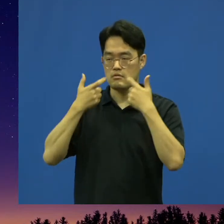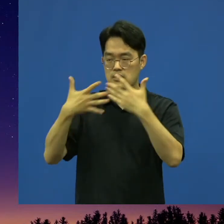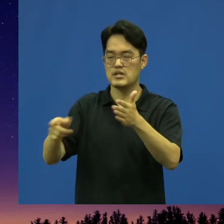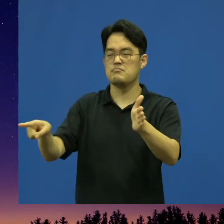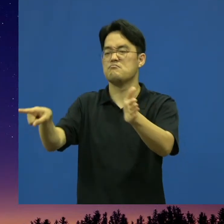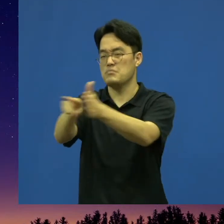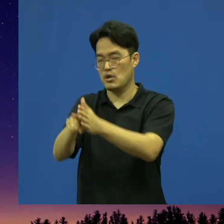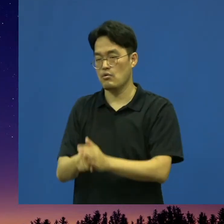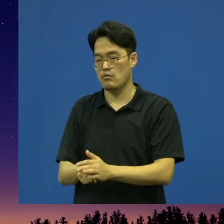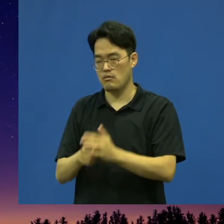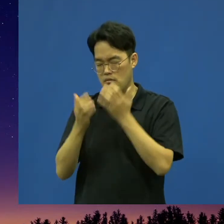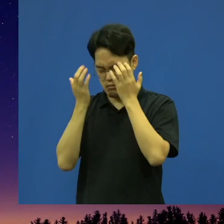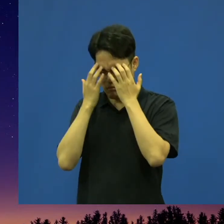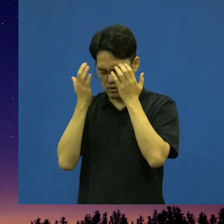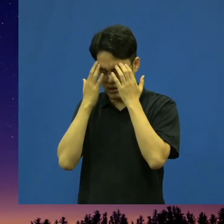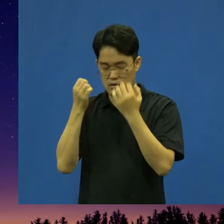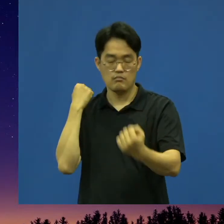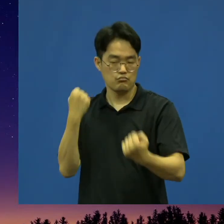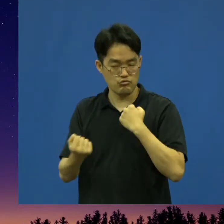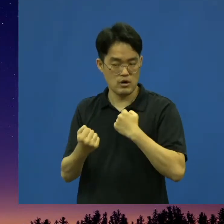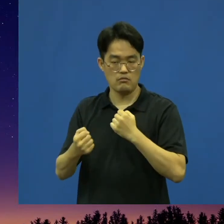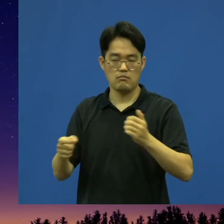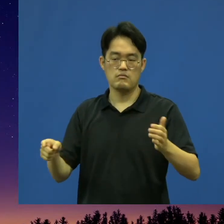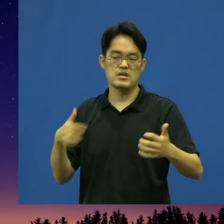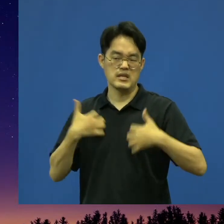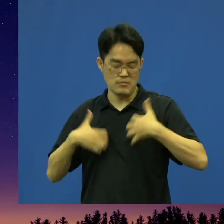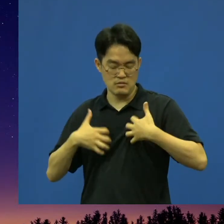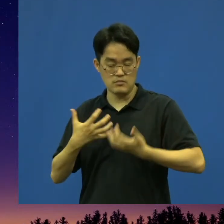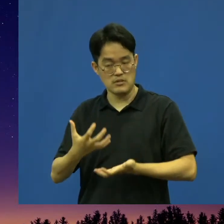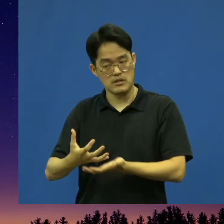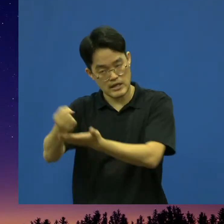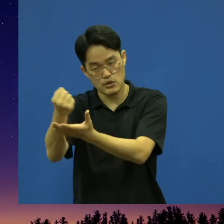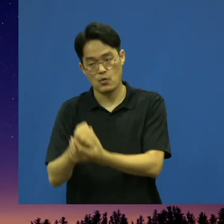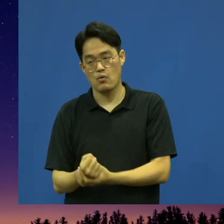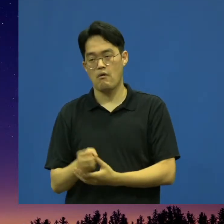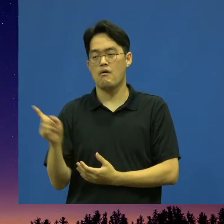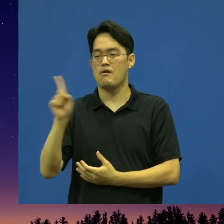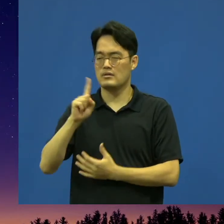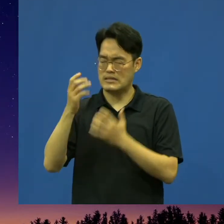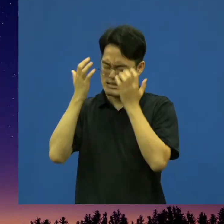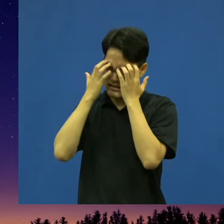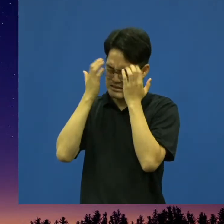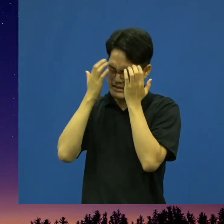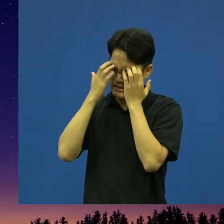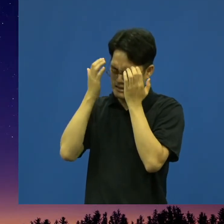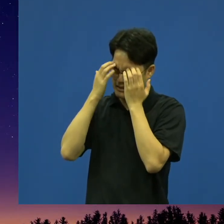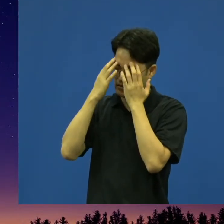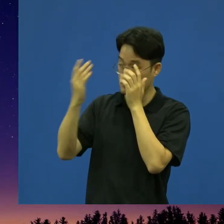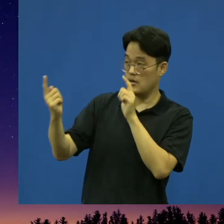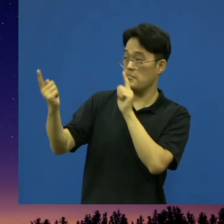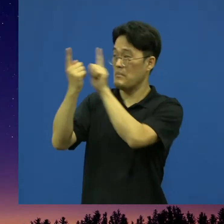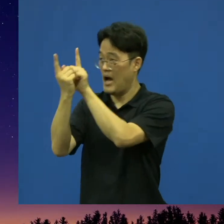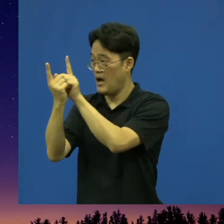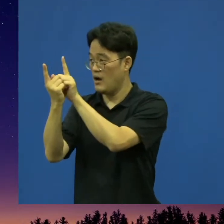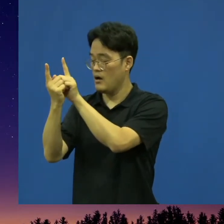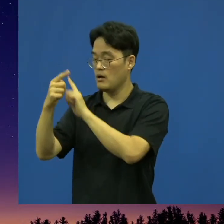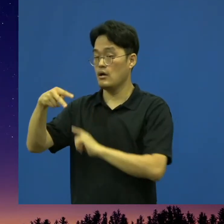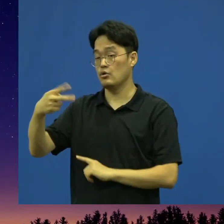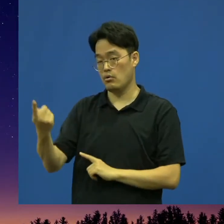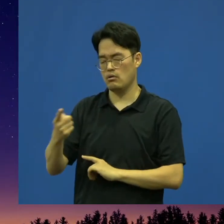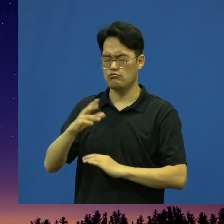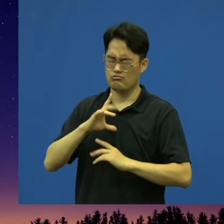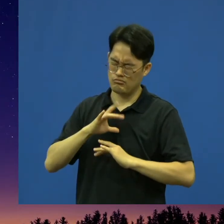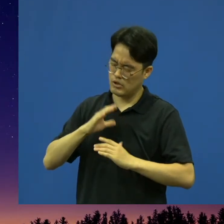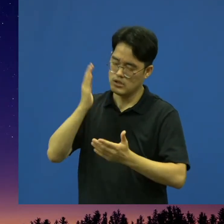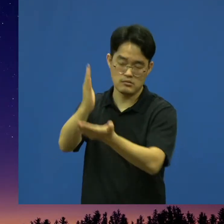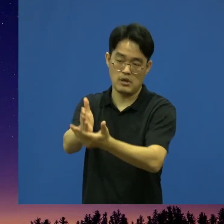중에도 기뻐할 줄 알고, 어떤 시련이 우리 앞에 있을지라도 두려워하지